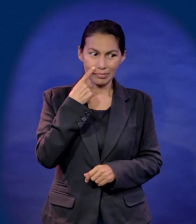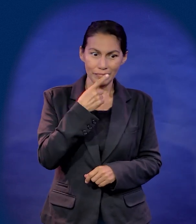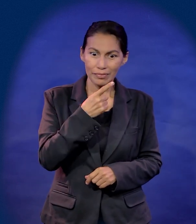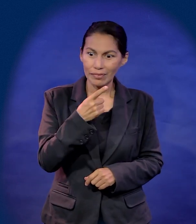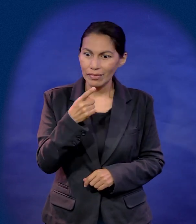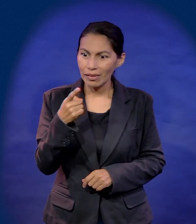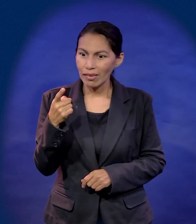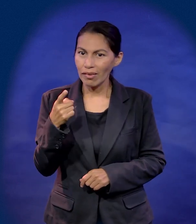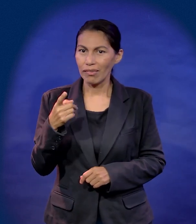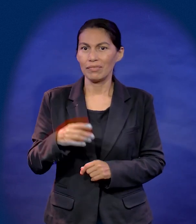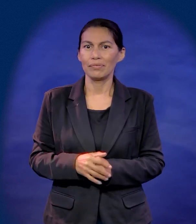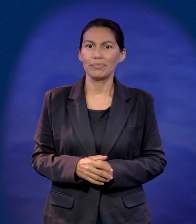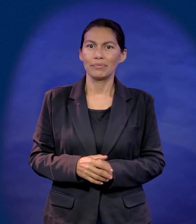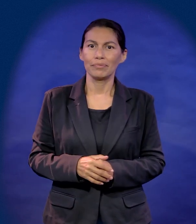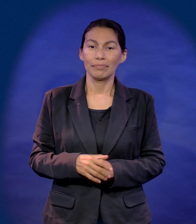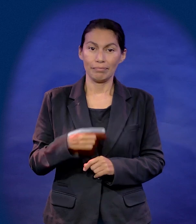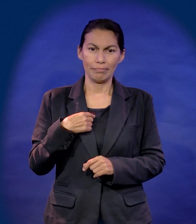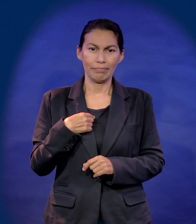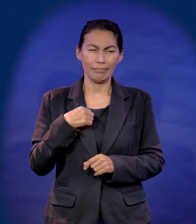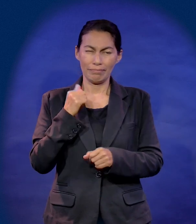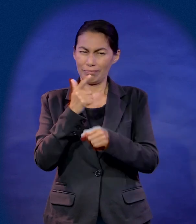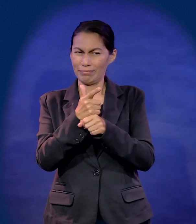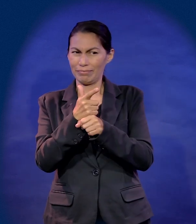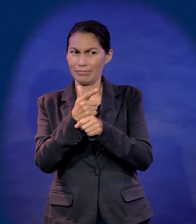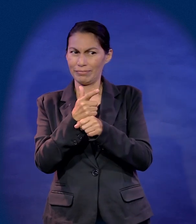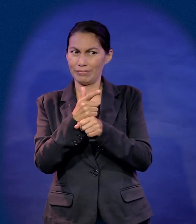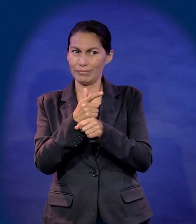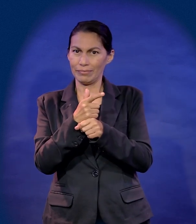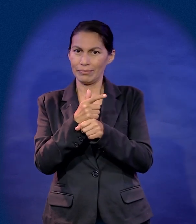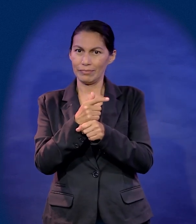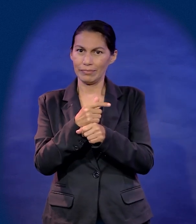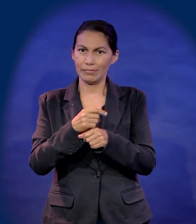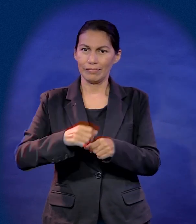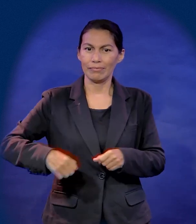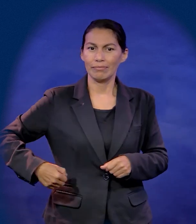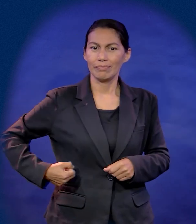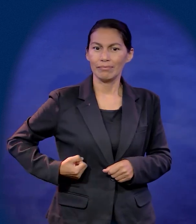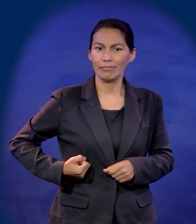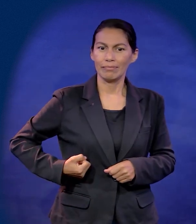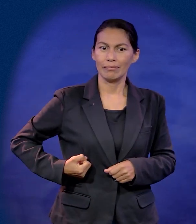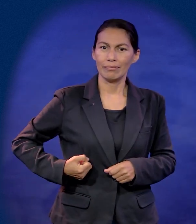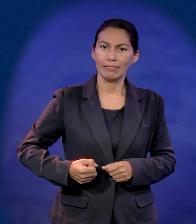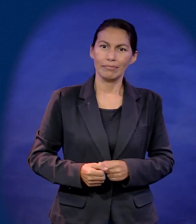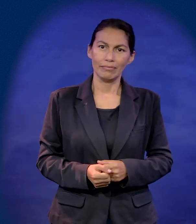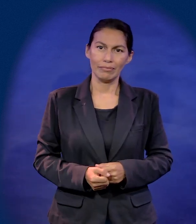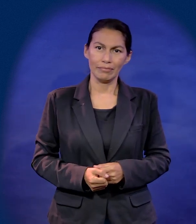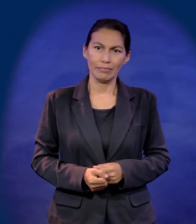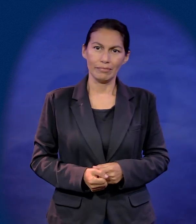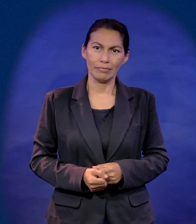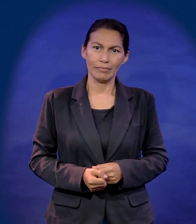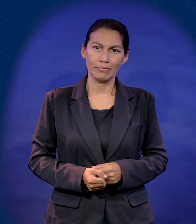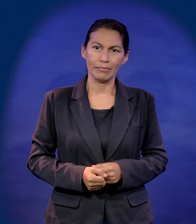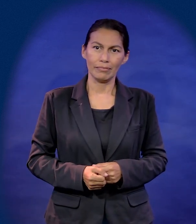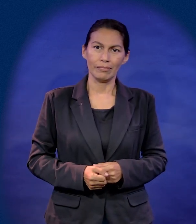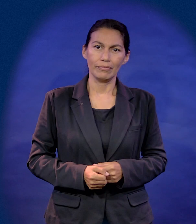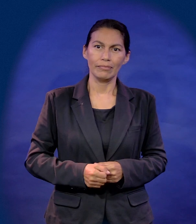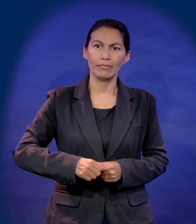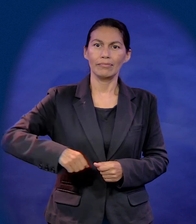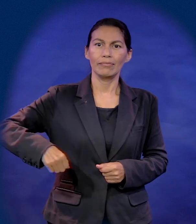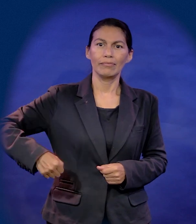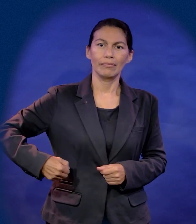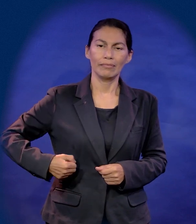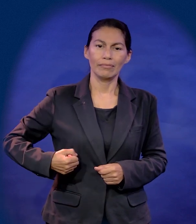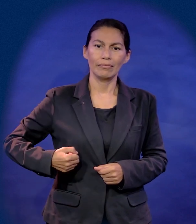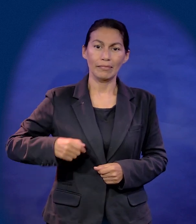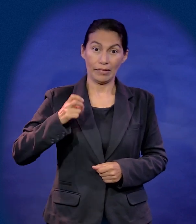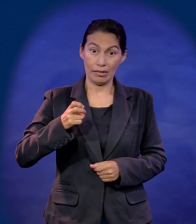fácil detectarlos. Yo los veo en las federaciones. ¿Sabes cómo me doy cuenta? El brazo del muchacho te dice